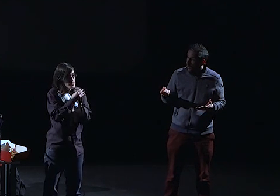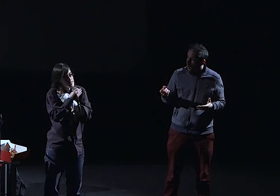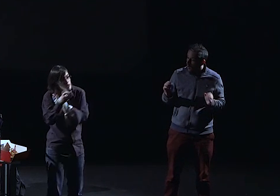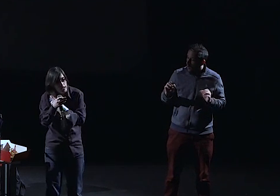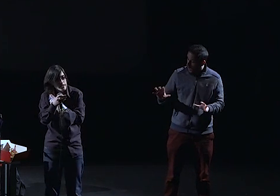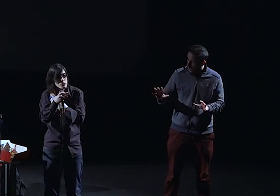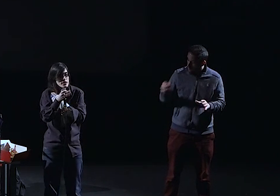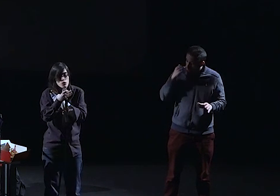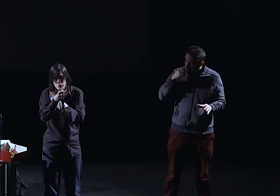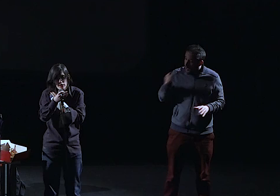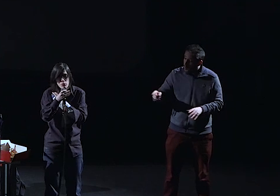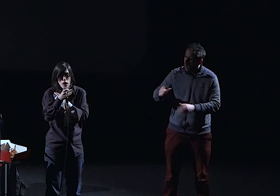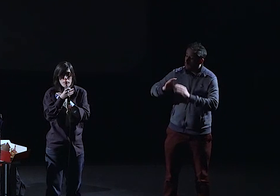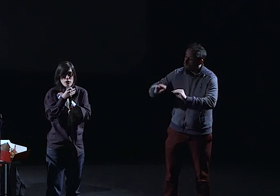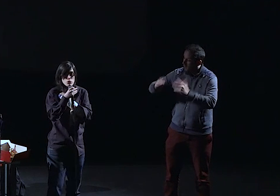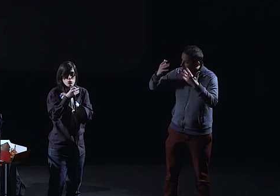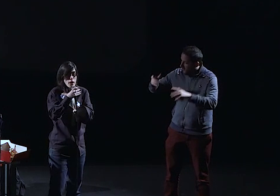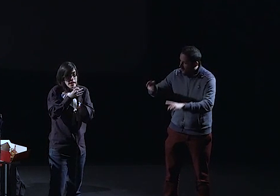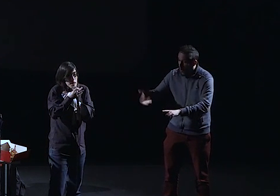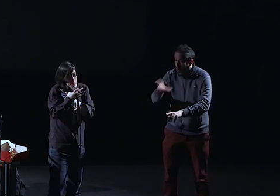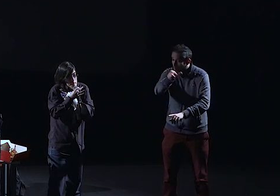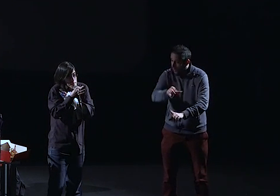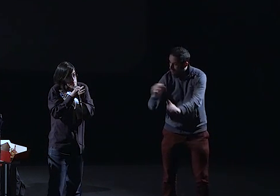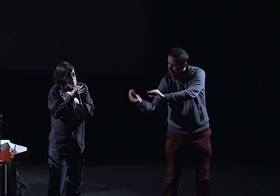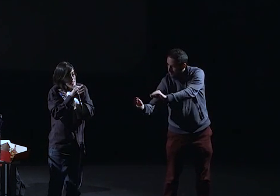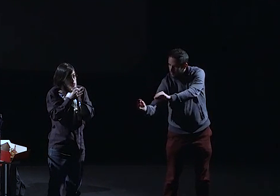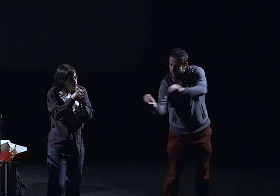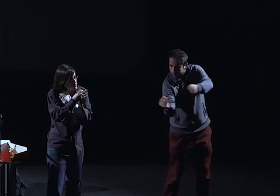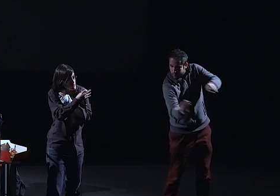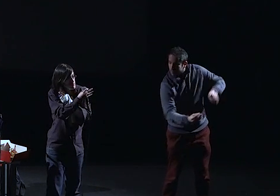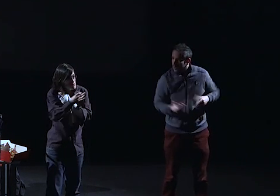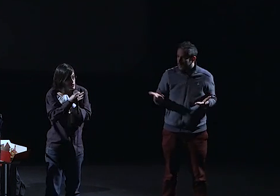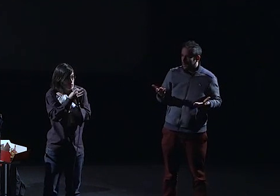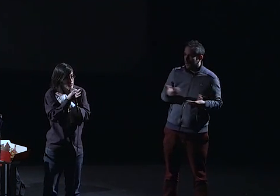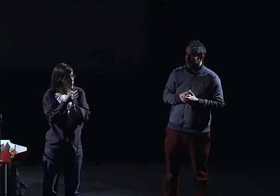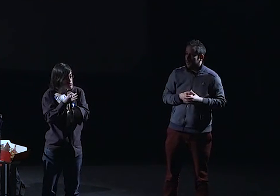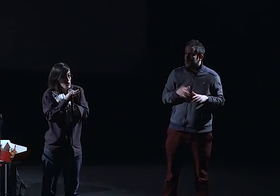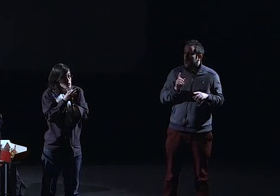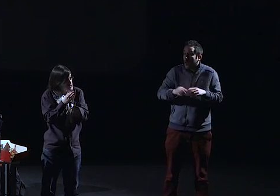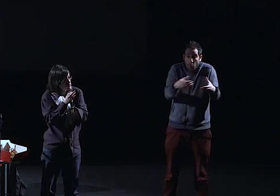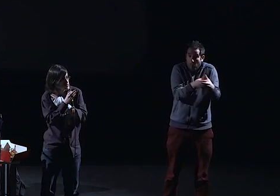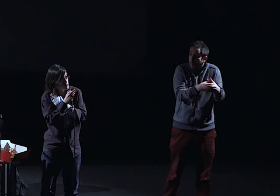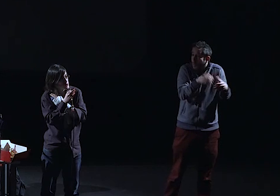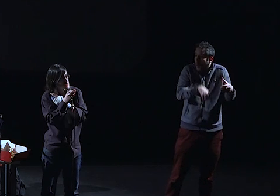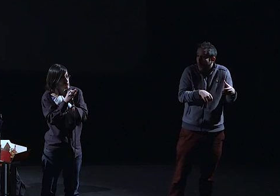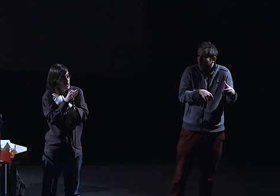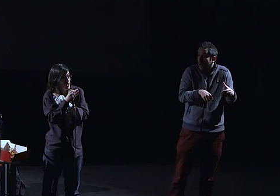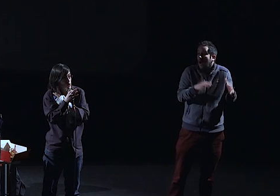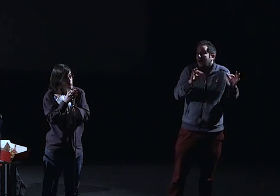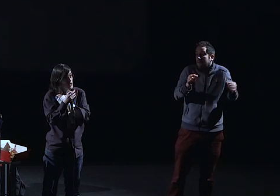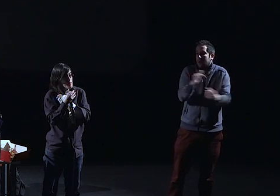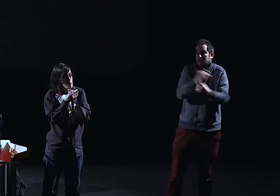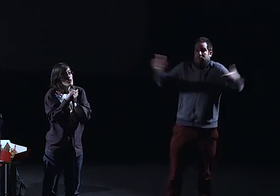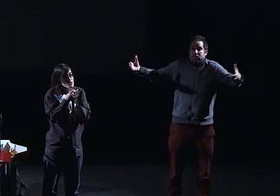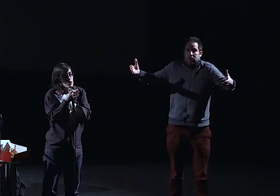laisser tranquille et c'est toi qui iras aiguiller les autres pour leur apprendre à ton tour. Ça fonctionne sur des petits groupes, j'ai aucune idée de ce que ça peut donner à